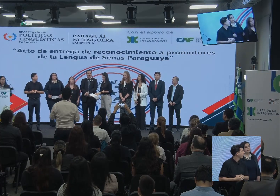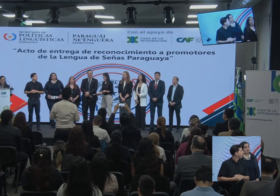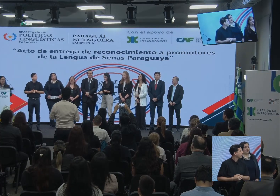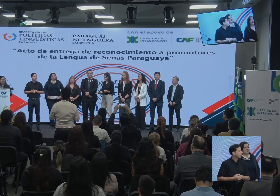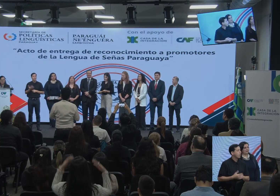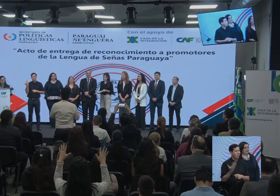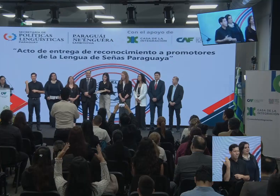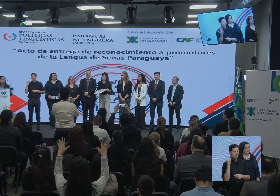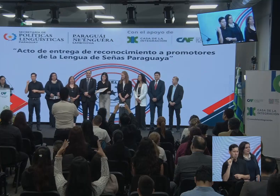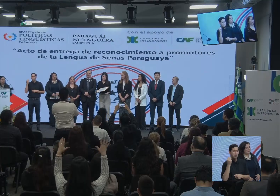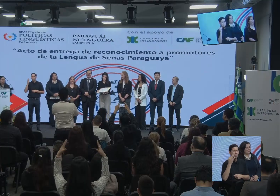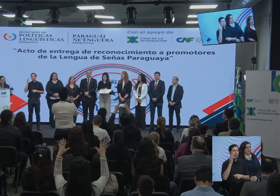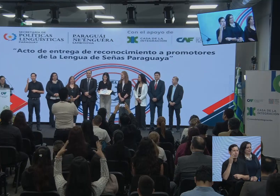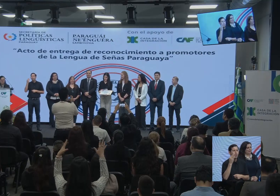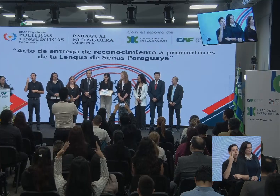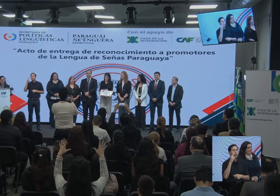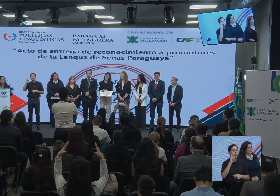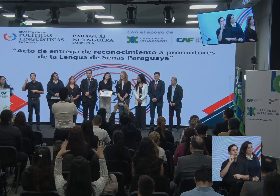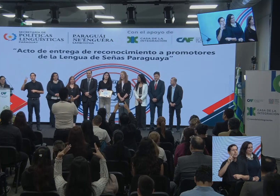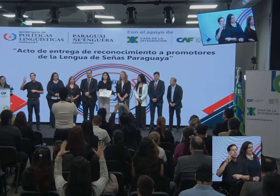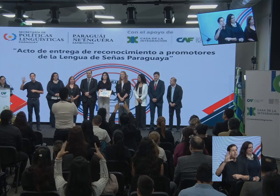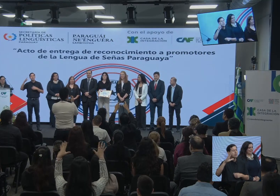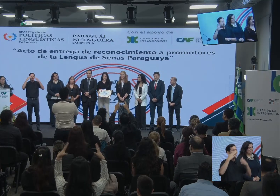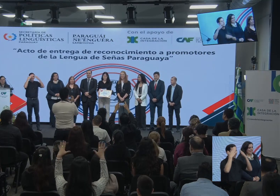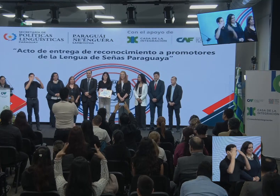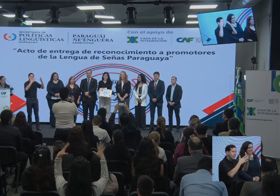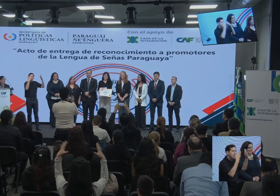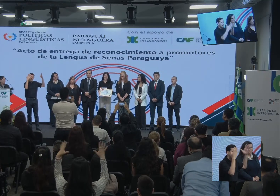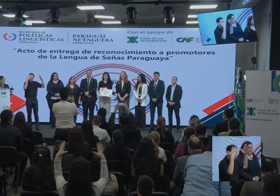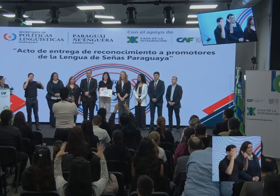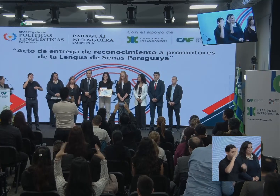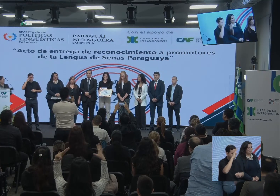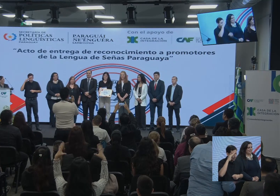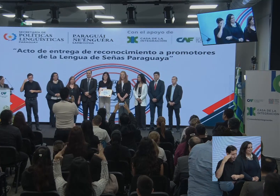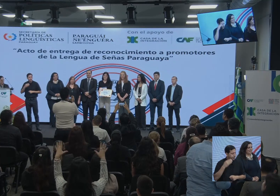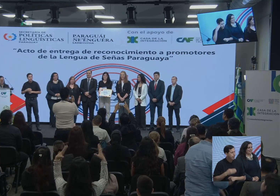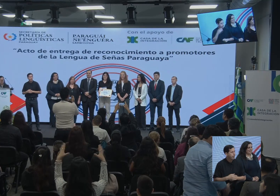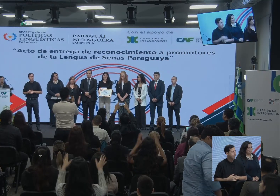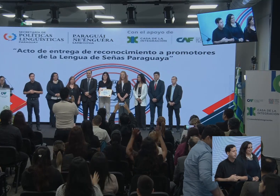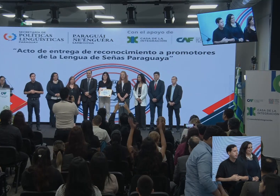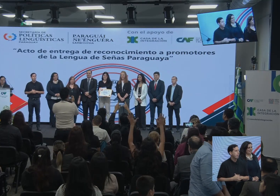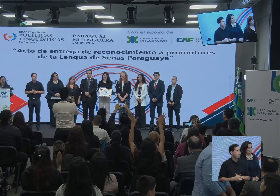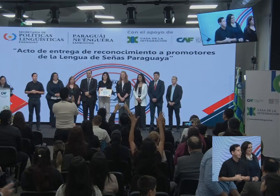Muchísimas gracias por su presencia a la señora Gabriela Martínez.